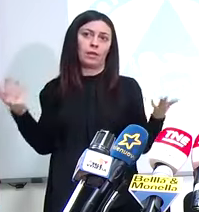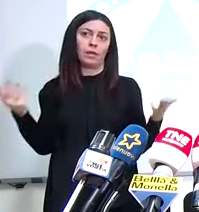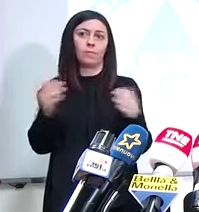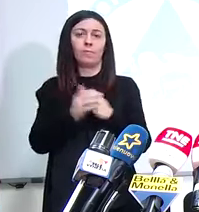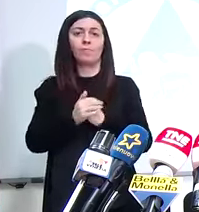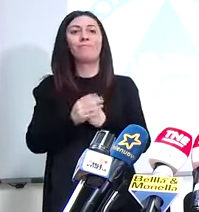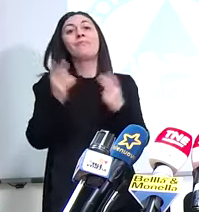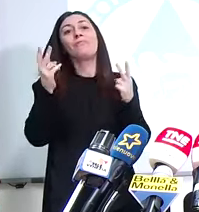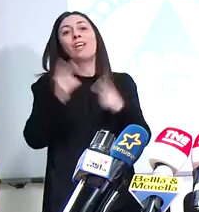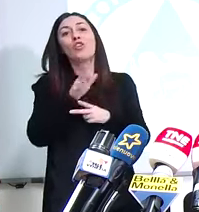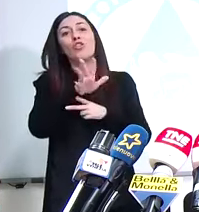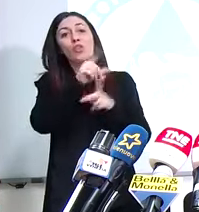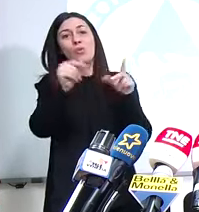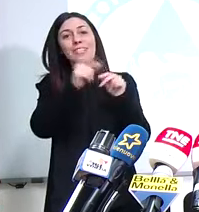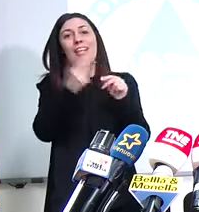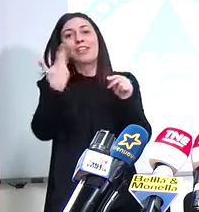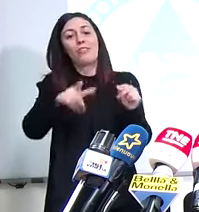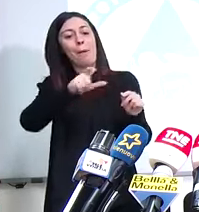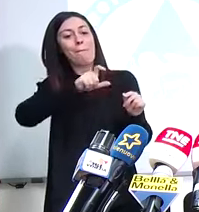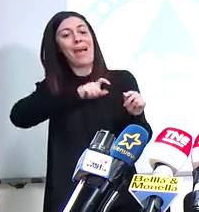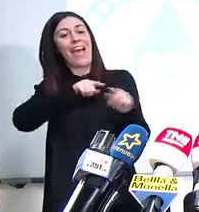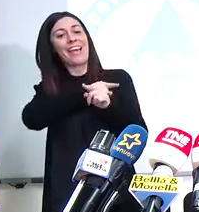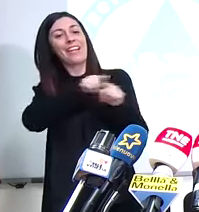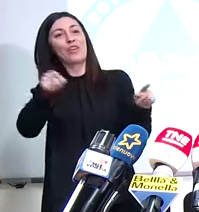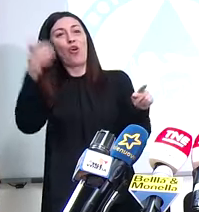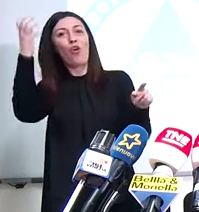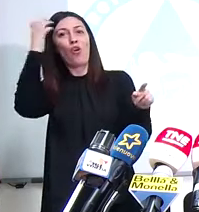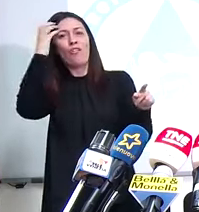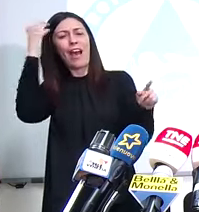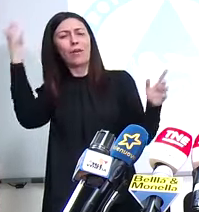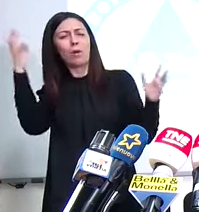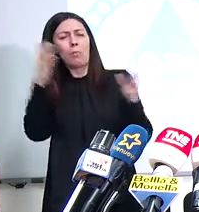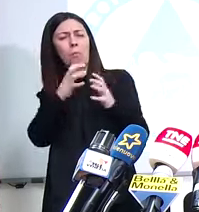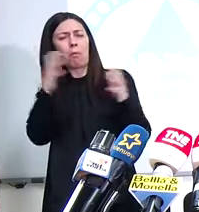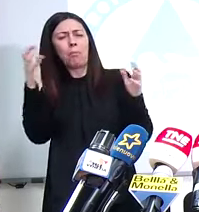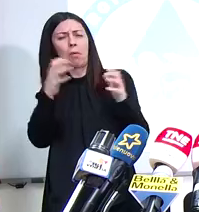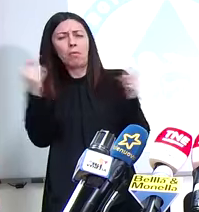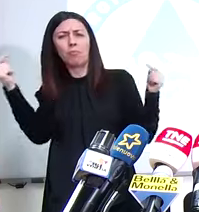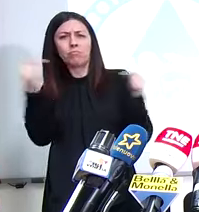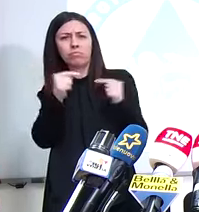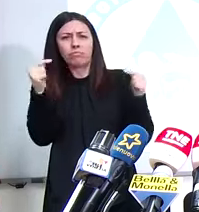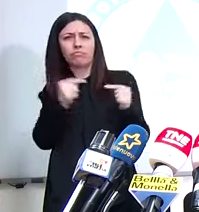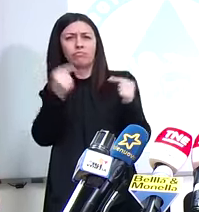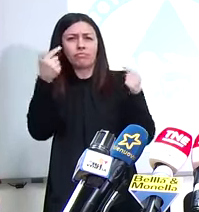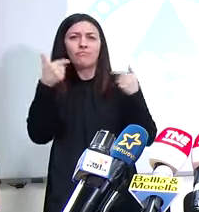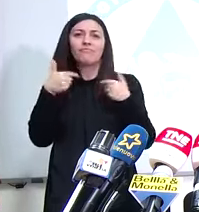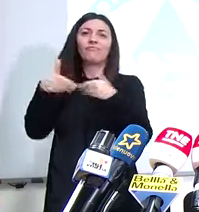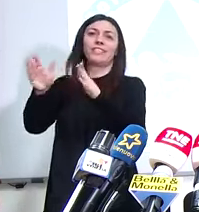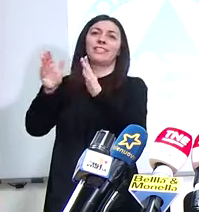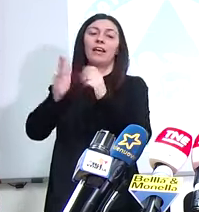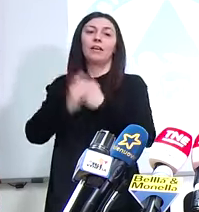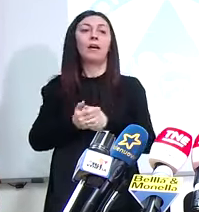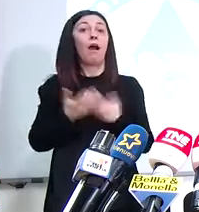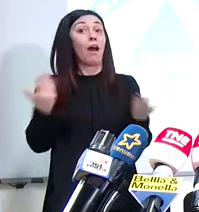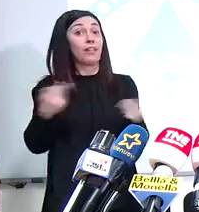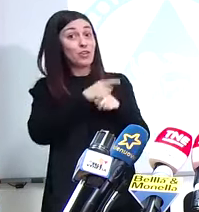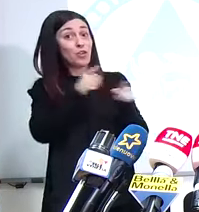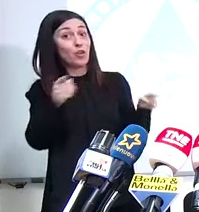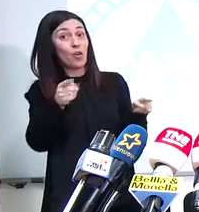casa un governo per cui a suon di di di baruffe e le discussioni non mi sembra adesso possono candidarsi ad essere